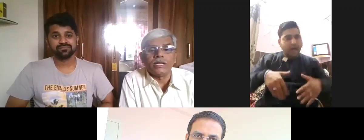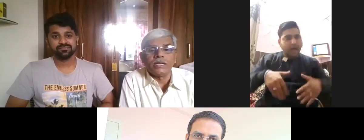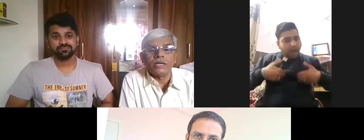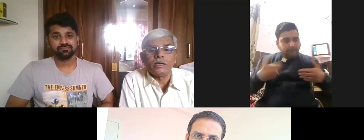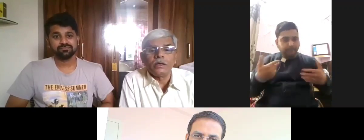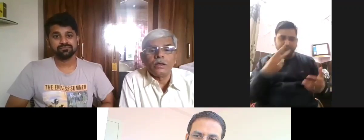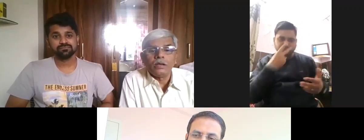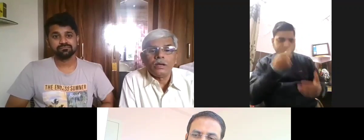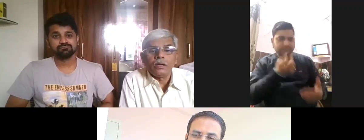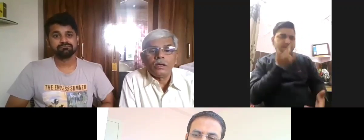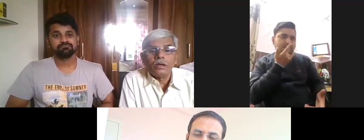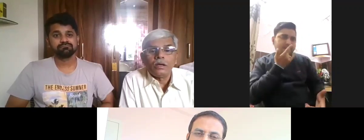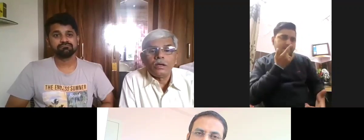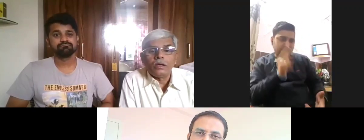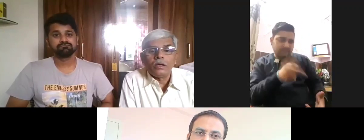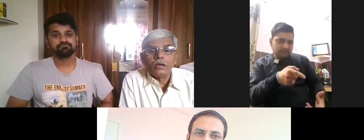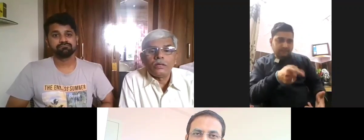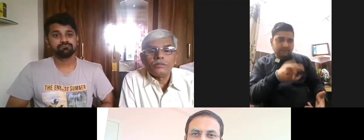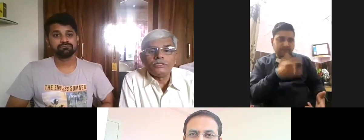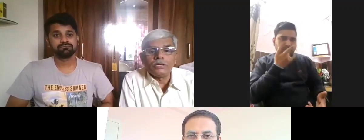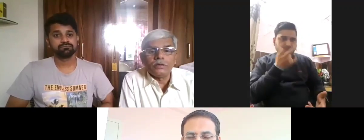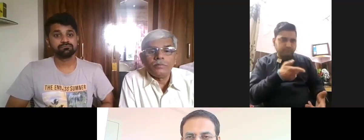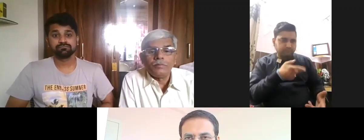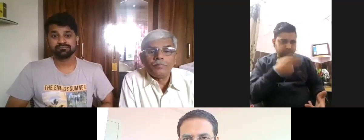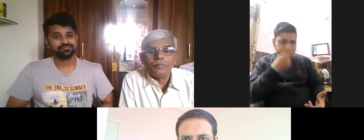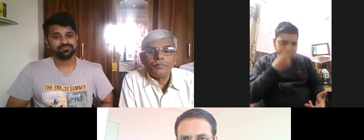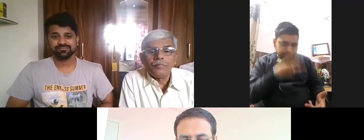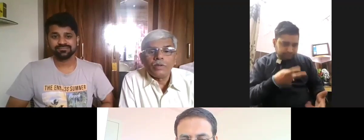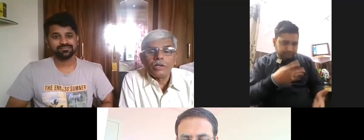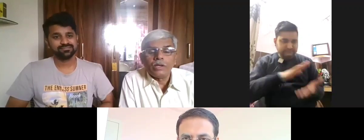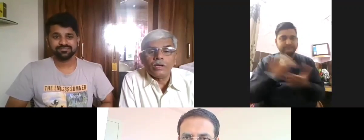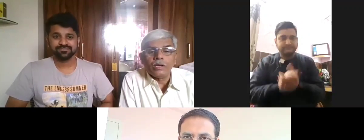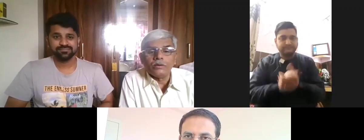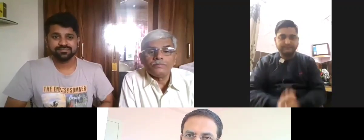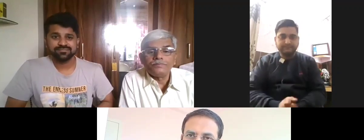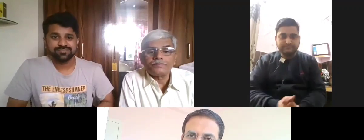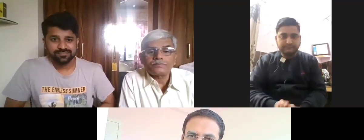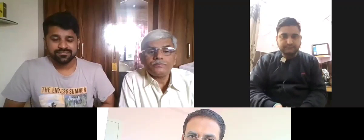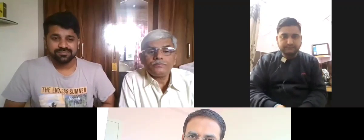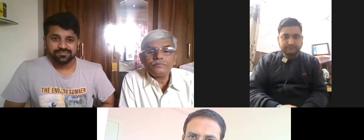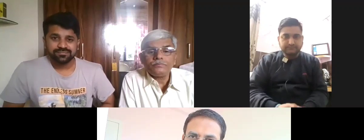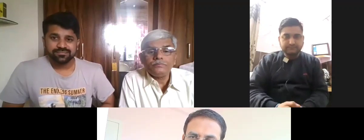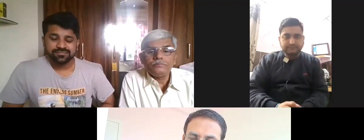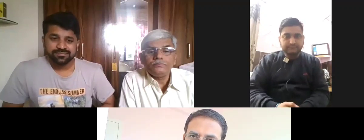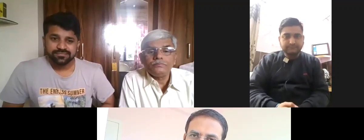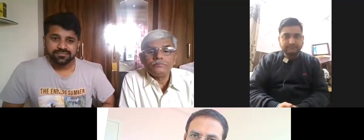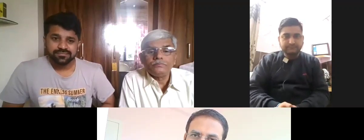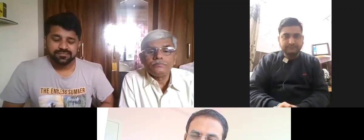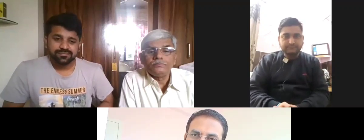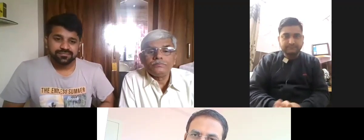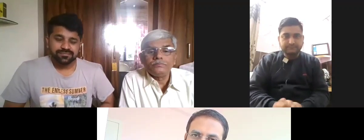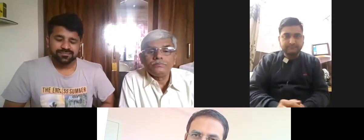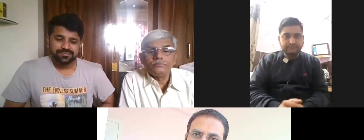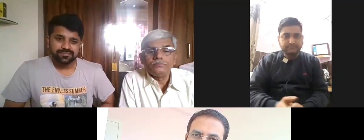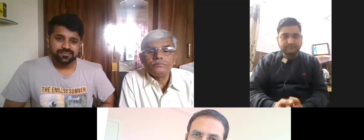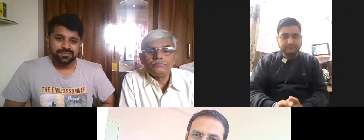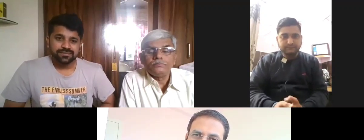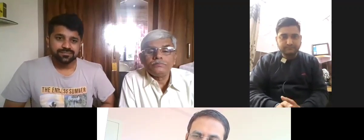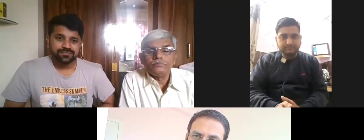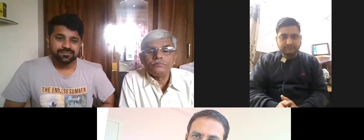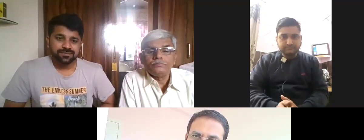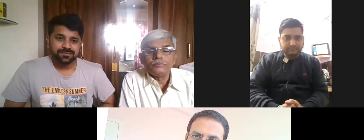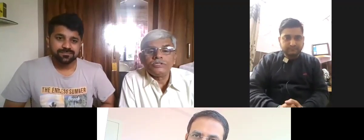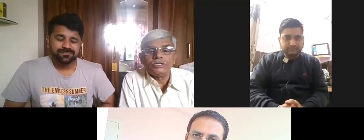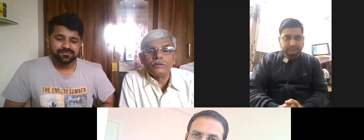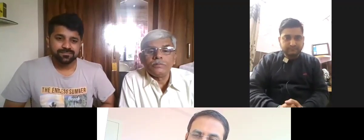ढूंढने लग गए। तो सुरेश जी हमको बताइए कि नेशनल ओलंपिक्स में ये गोल्ड मेडलिस्ट